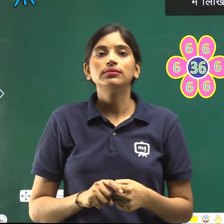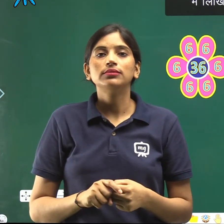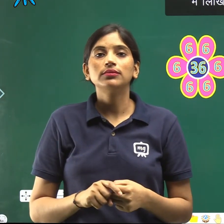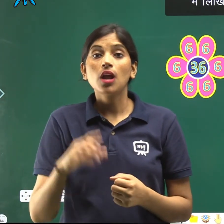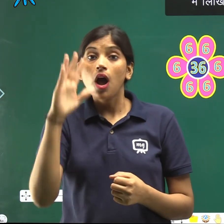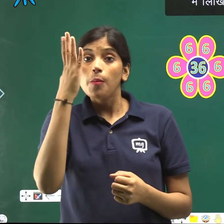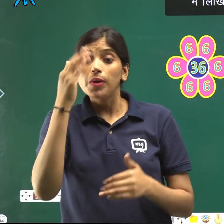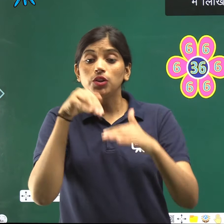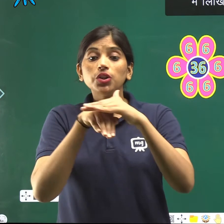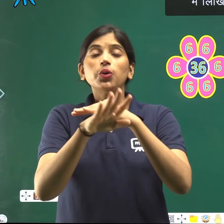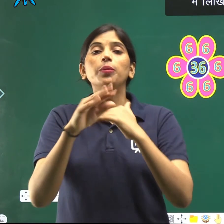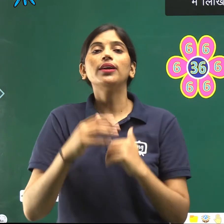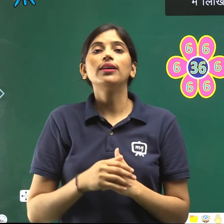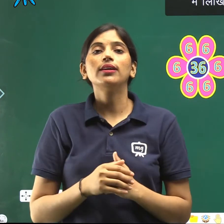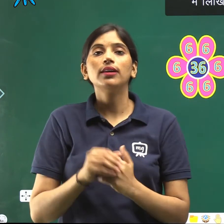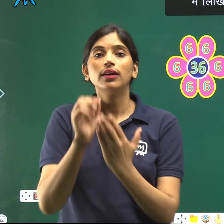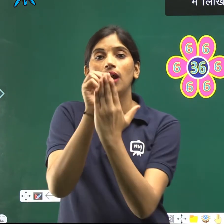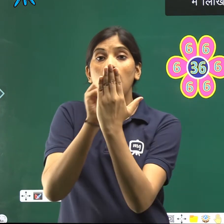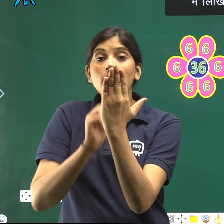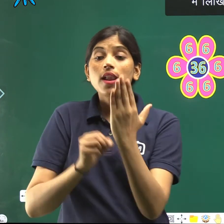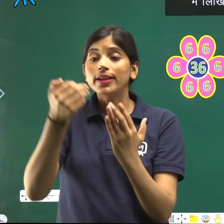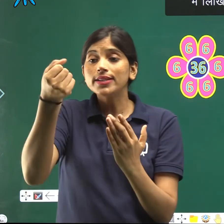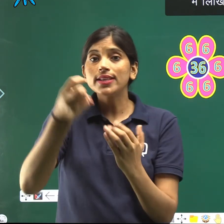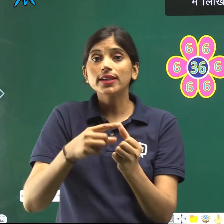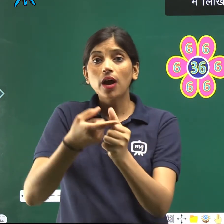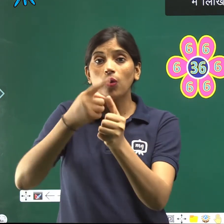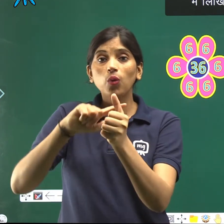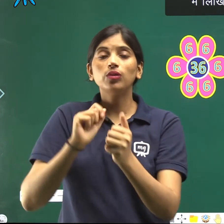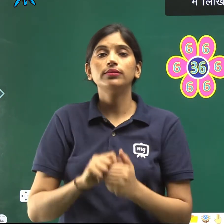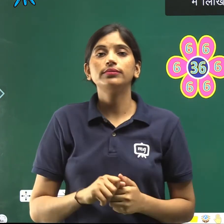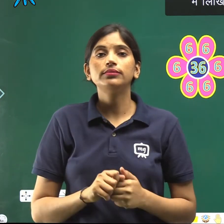पत्तियों में लिखी संख्या को